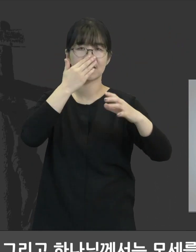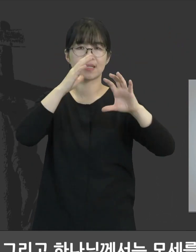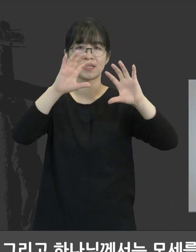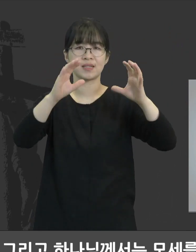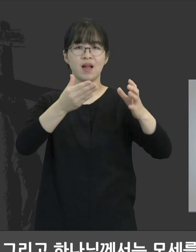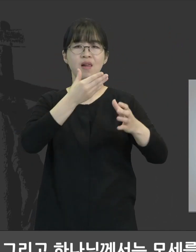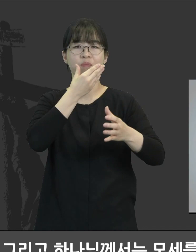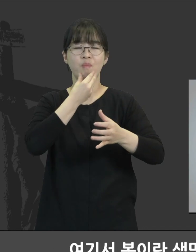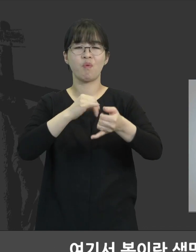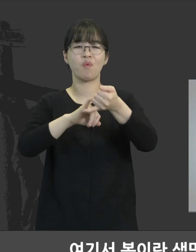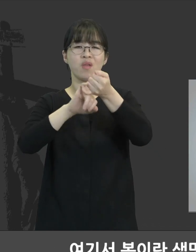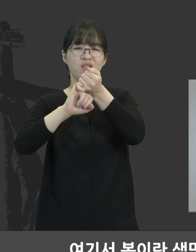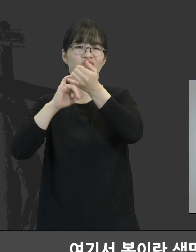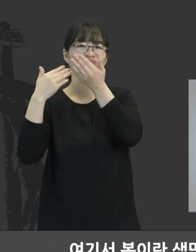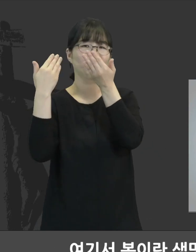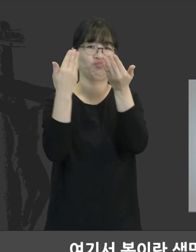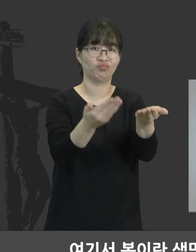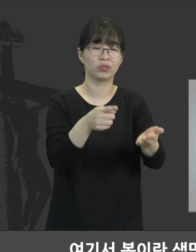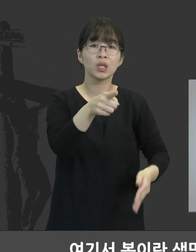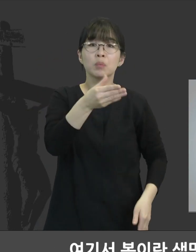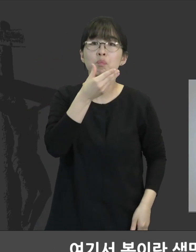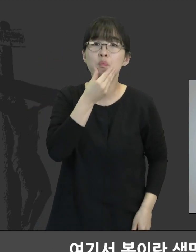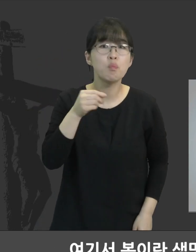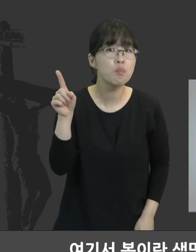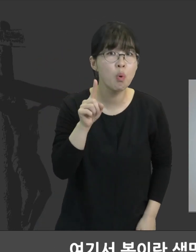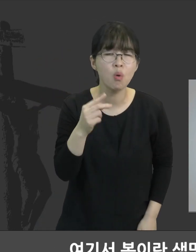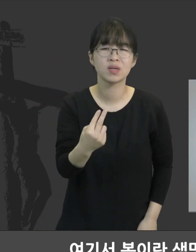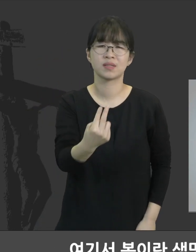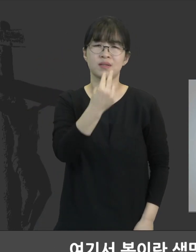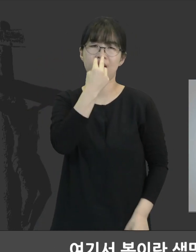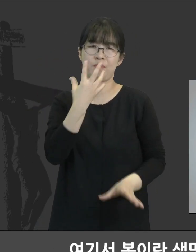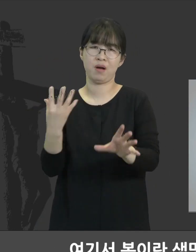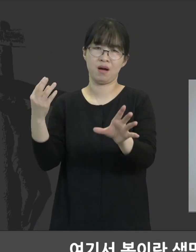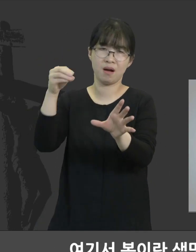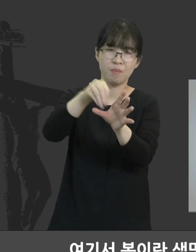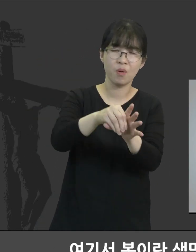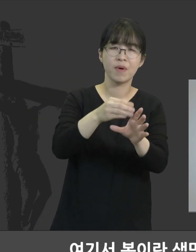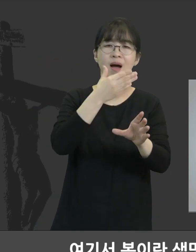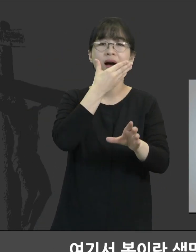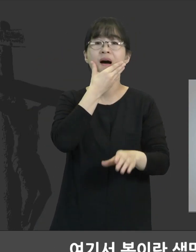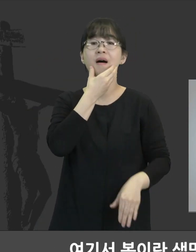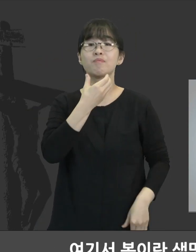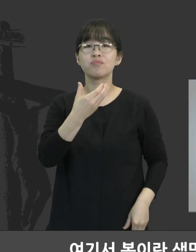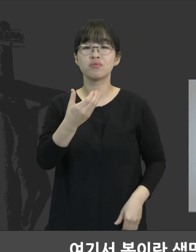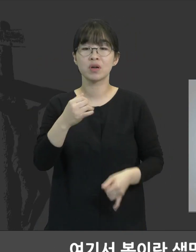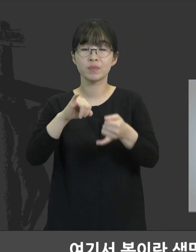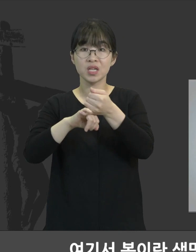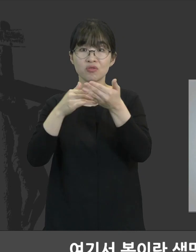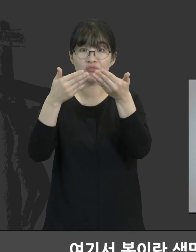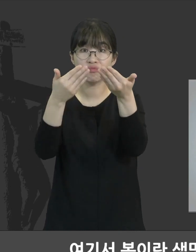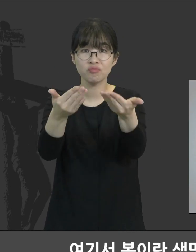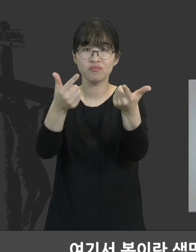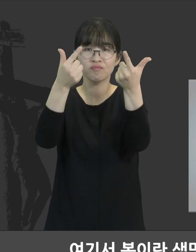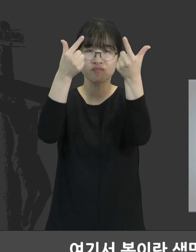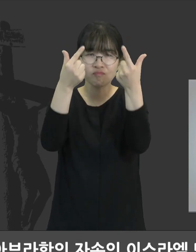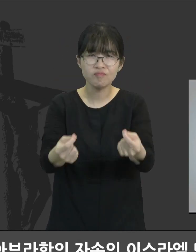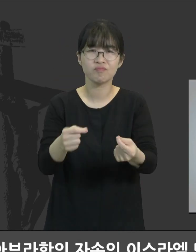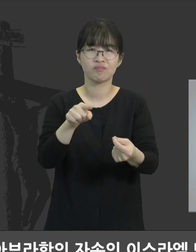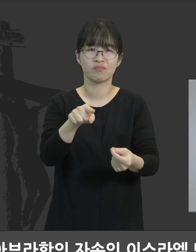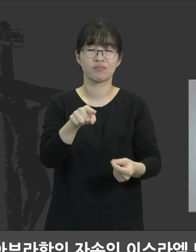약속하셨습니다. 여기서 복이란 생명을 포함하고 아브라함에게 하신 약속과 연관됩니다. 아브라함의